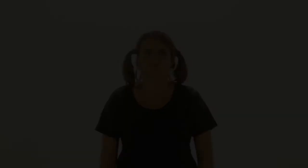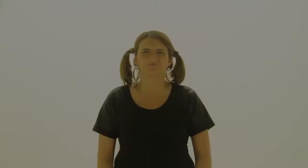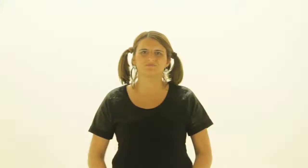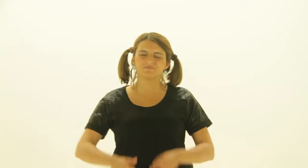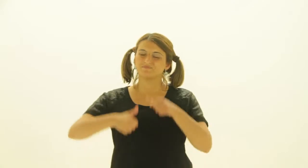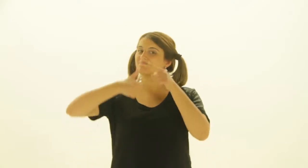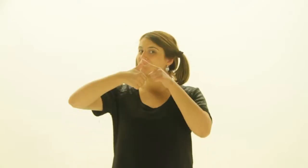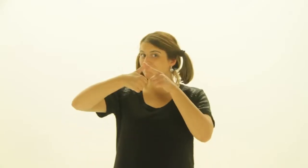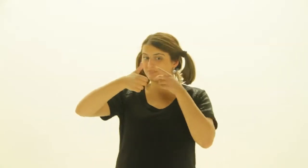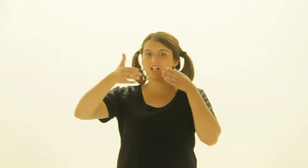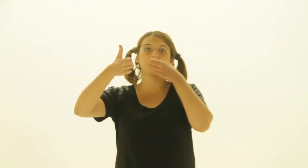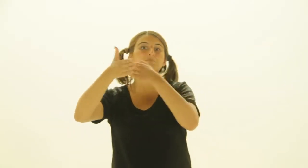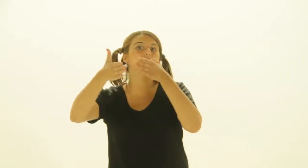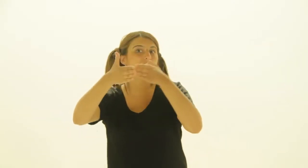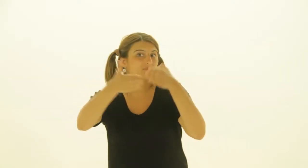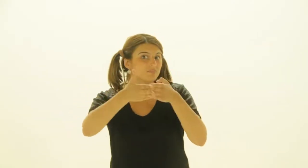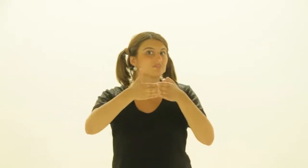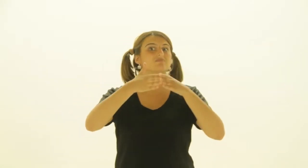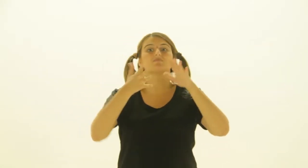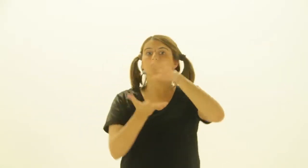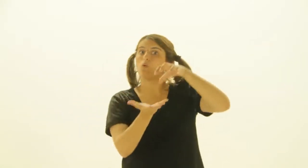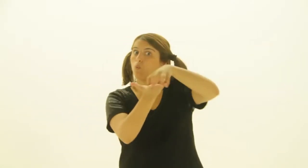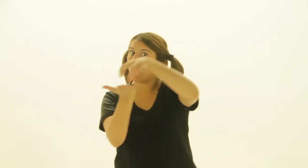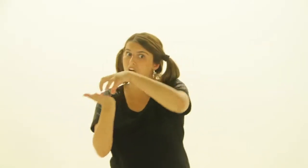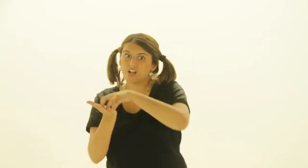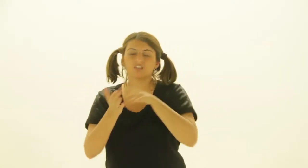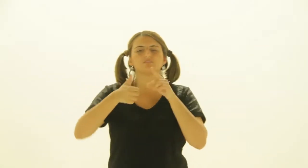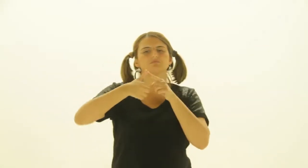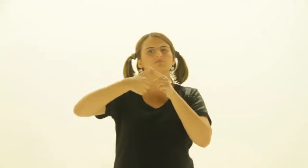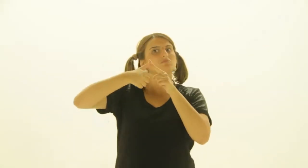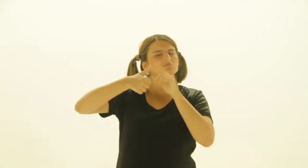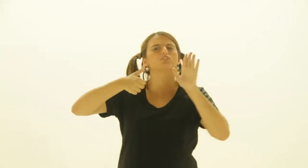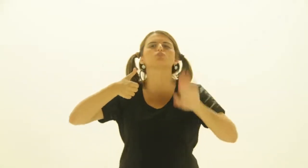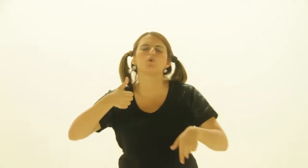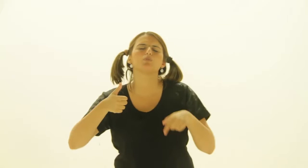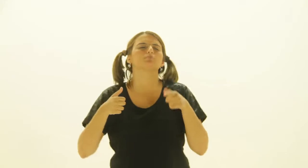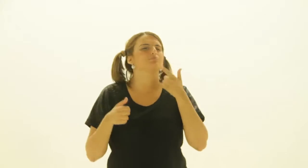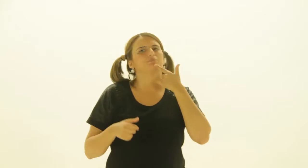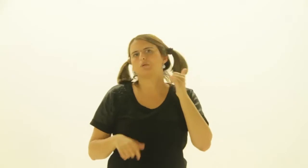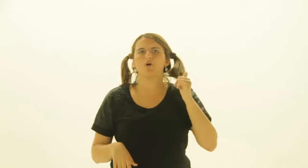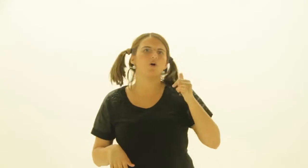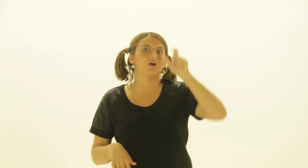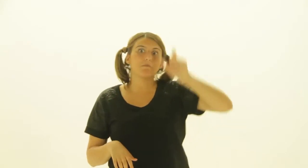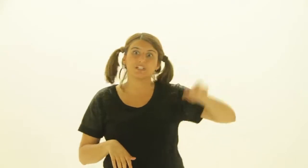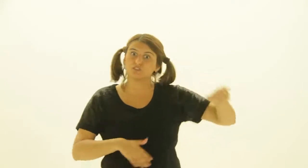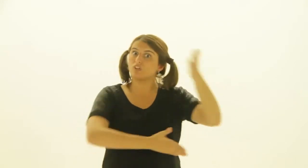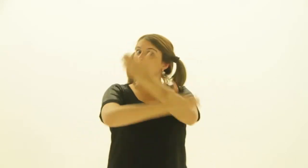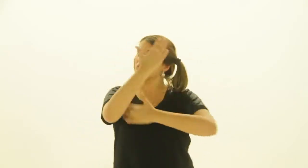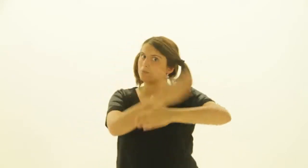Hay barreras. La primera barrera es la barrera física. Por ejemplo, una persona que tiene problemas motrices, que